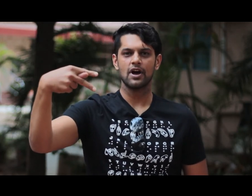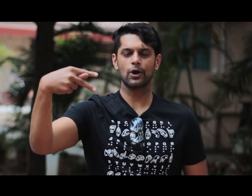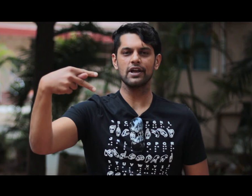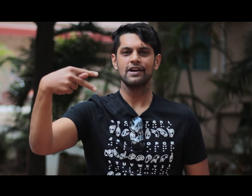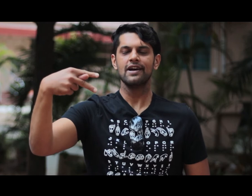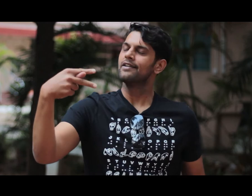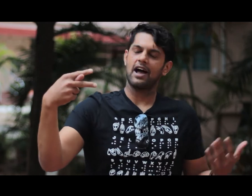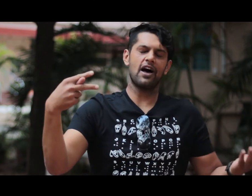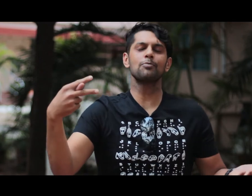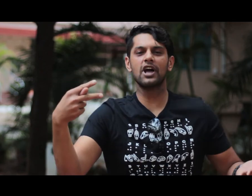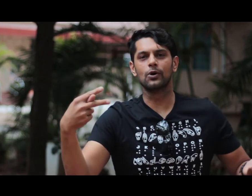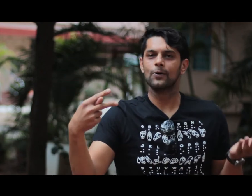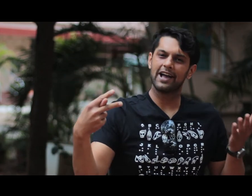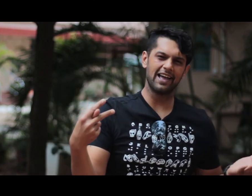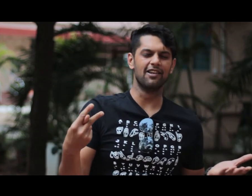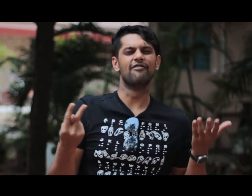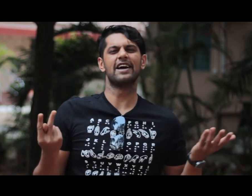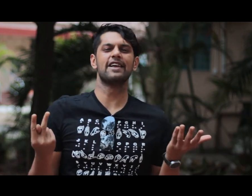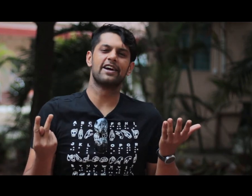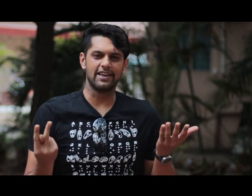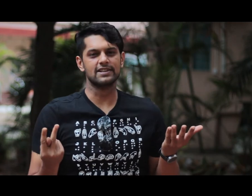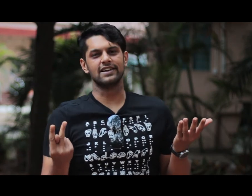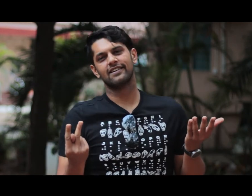ಓಕೆ ಅದಾದ್ಮೇಲೆ ಯಾವುದು ಎಲ್ ವೆರಿ ವೆರಿ ಈಸಿ